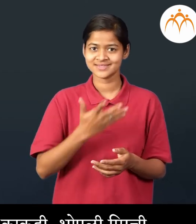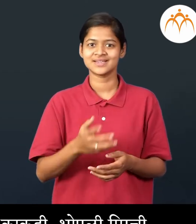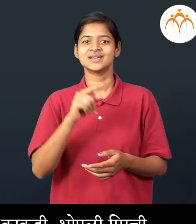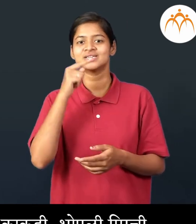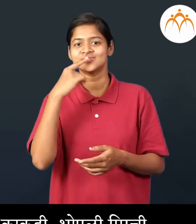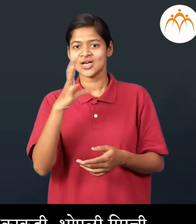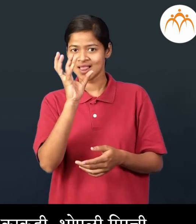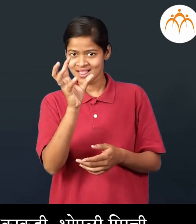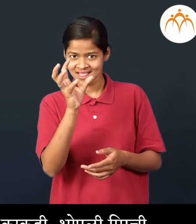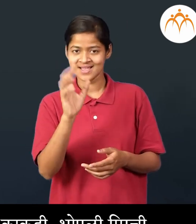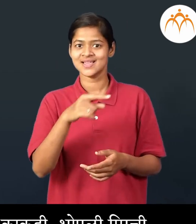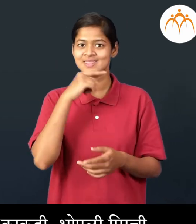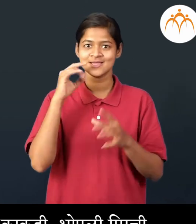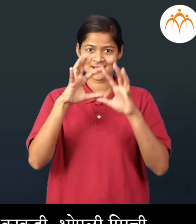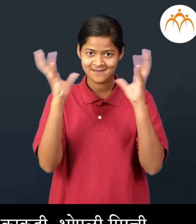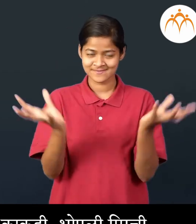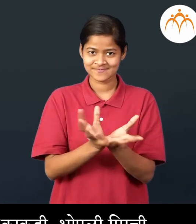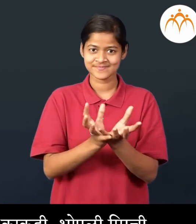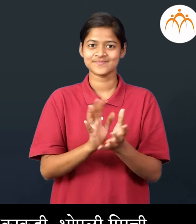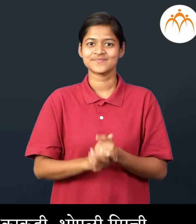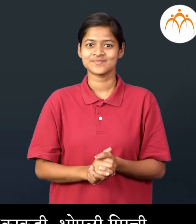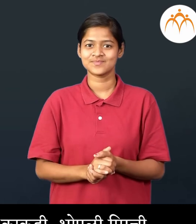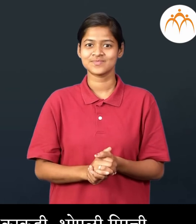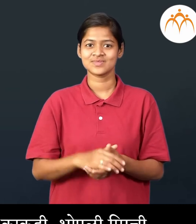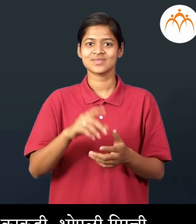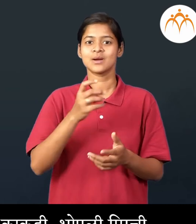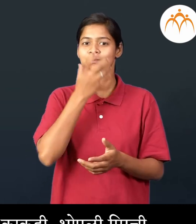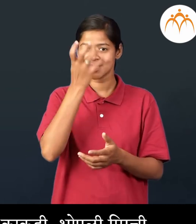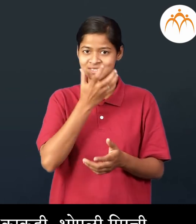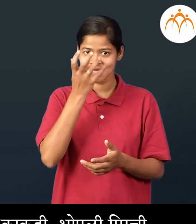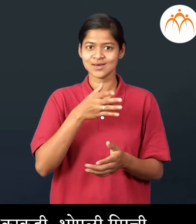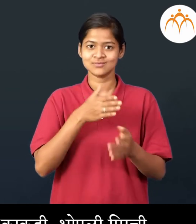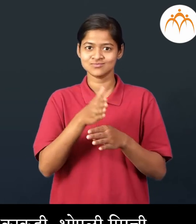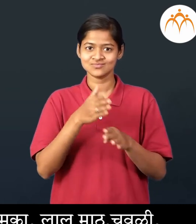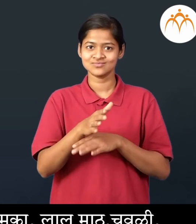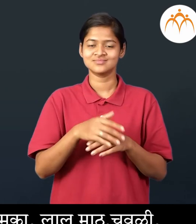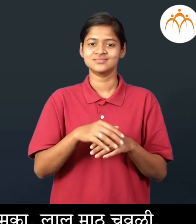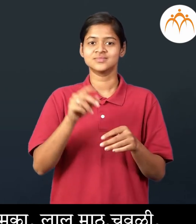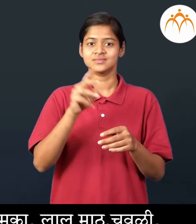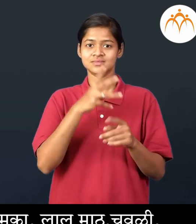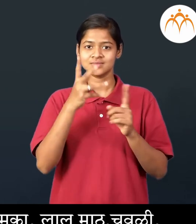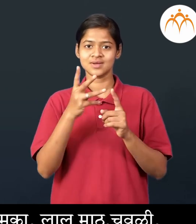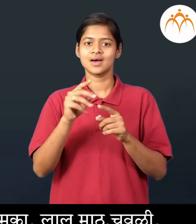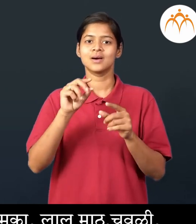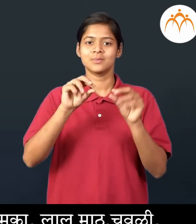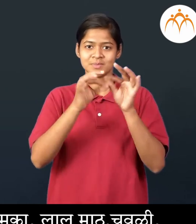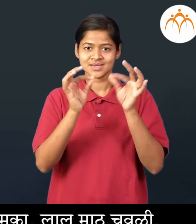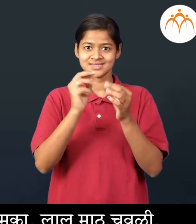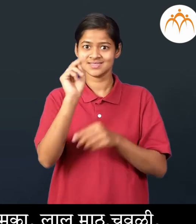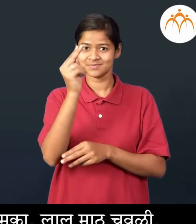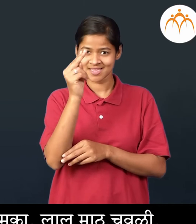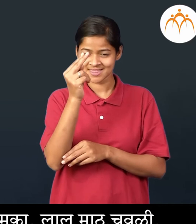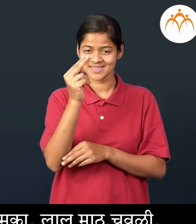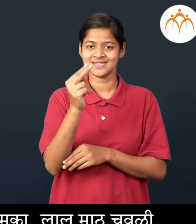काकडी, भोपली मिर्ची, तामडा भोपला, कलिंगड तीन, पाले भाजा